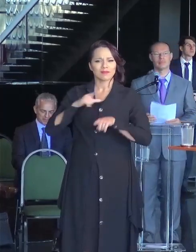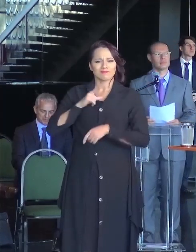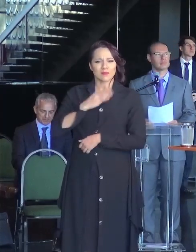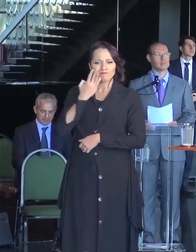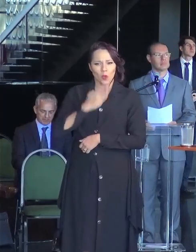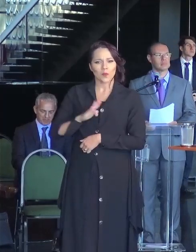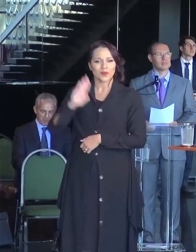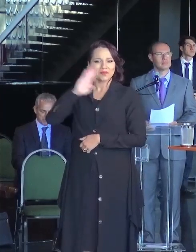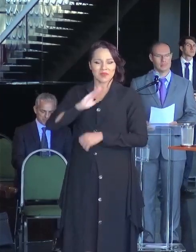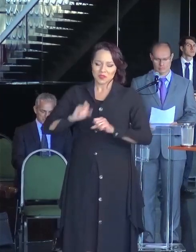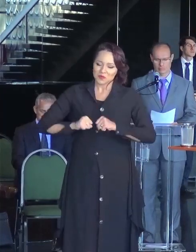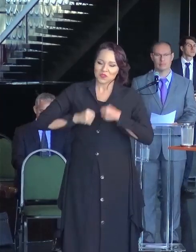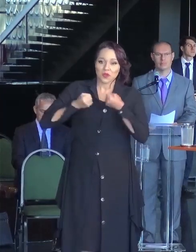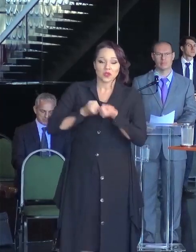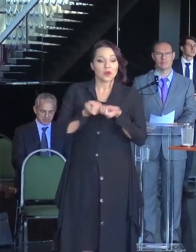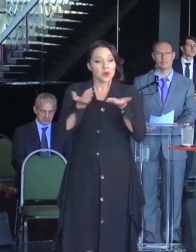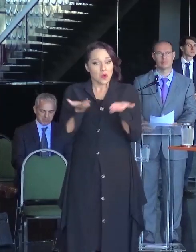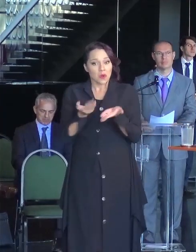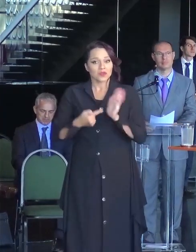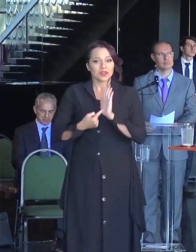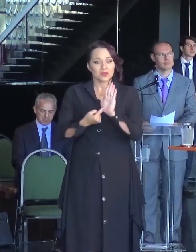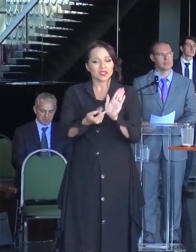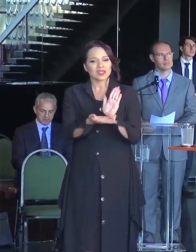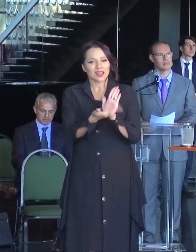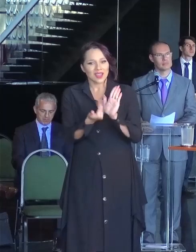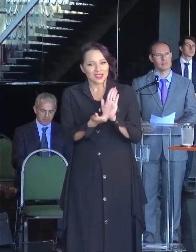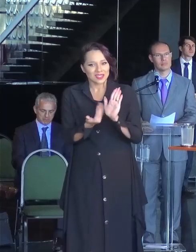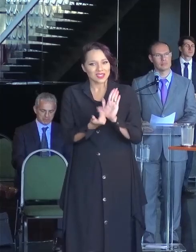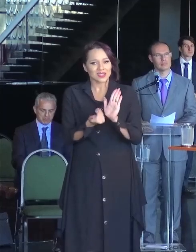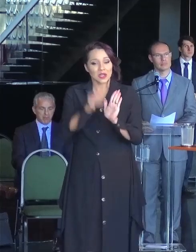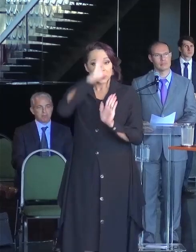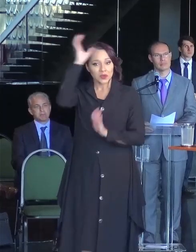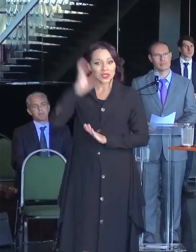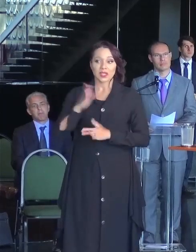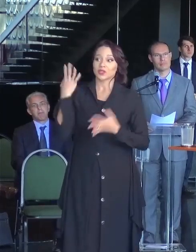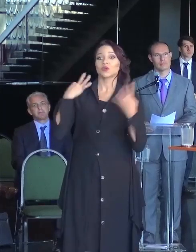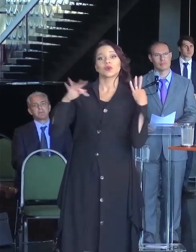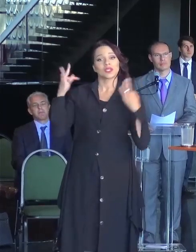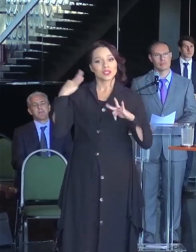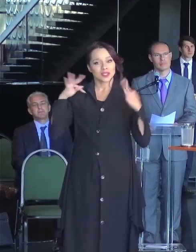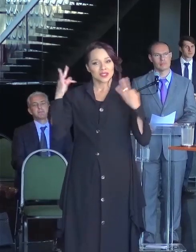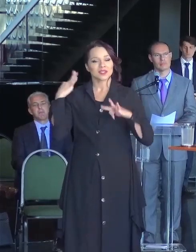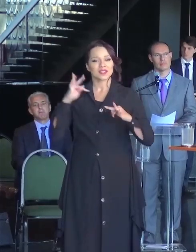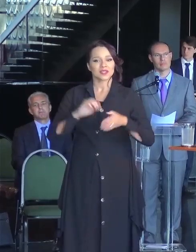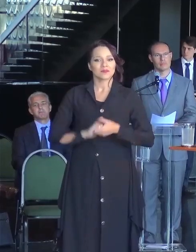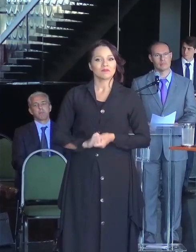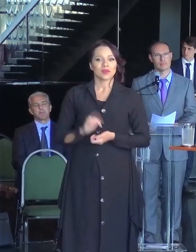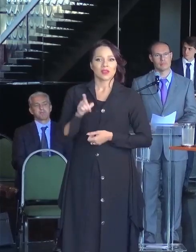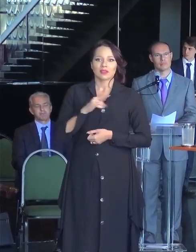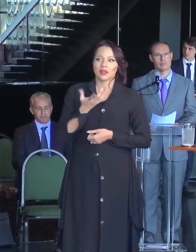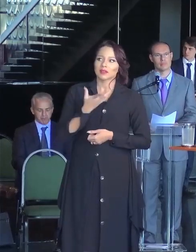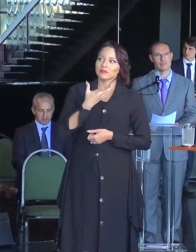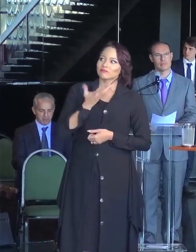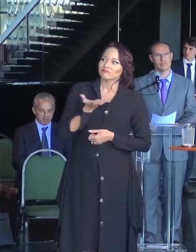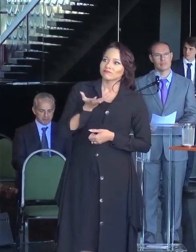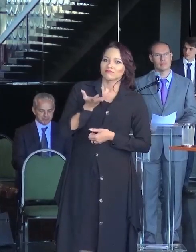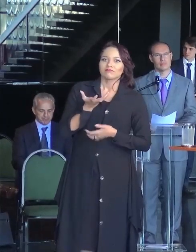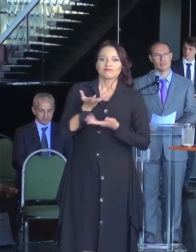nossa causa. Hoje ainda será apresentada a cartilha do consumidor turista, né, tão almejada,